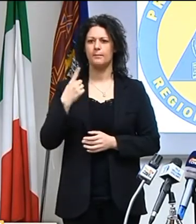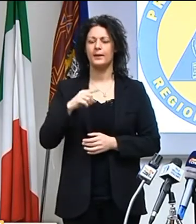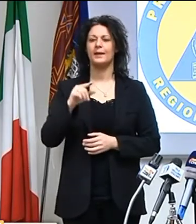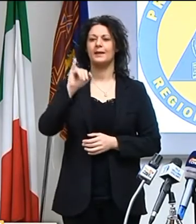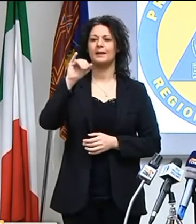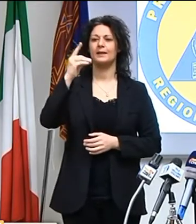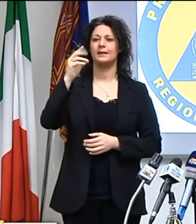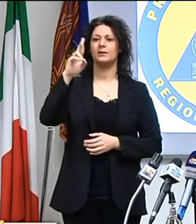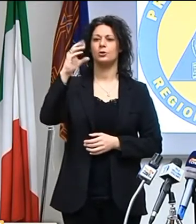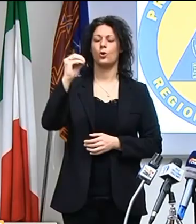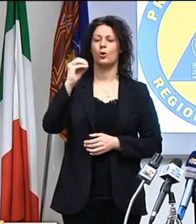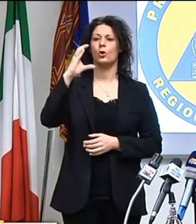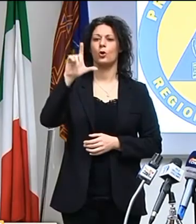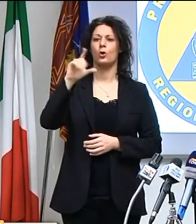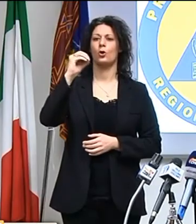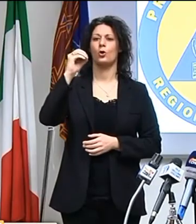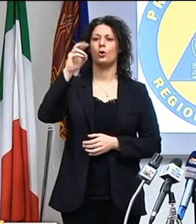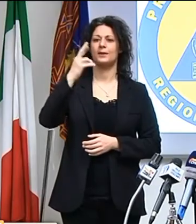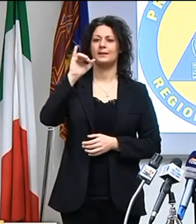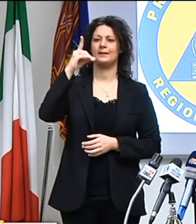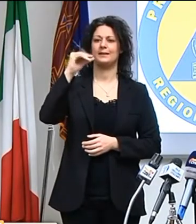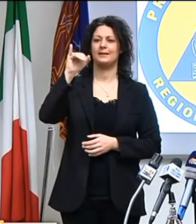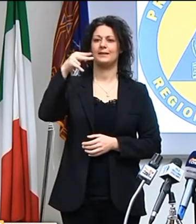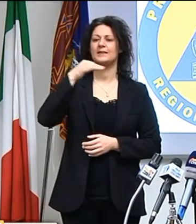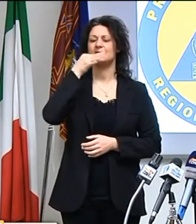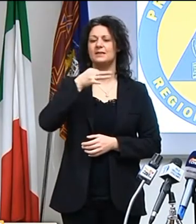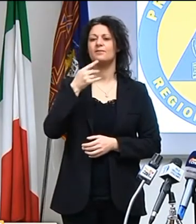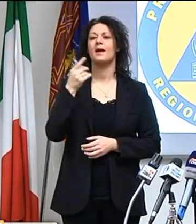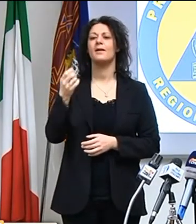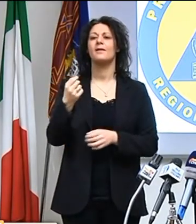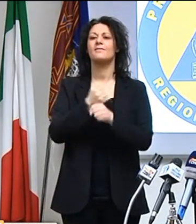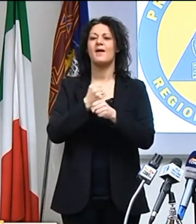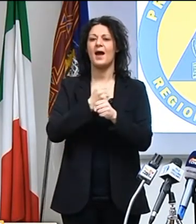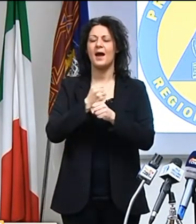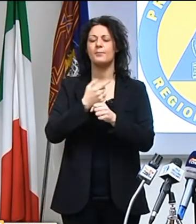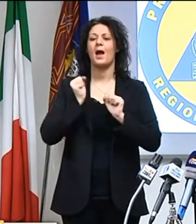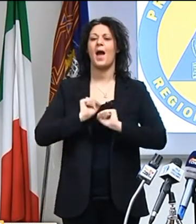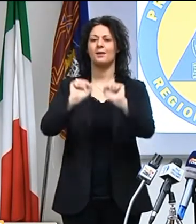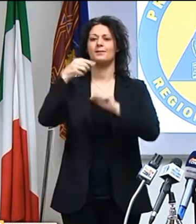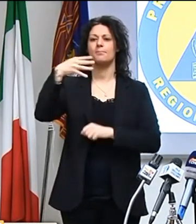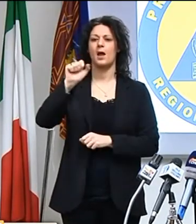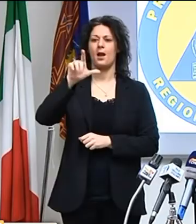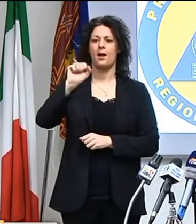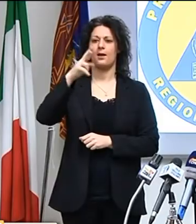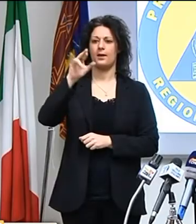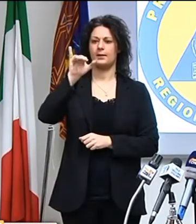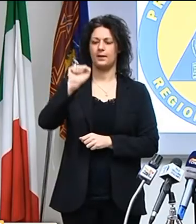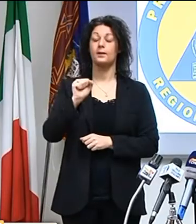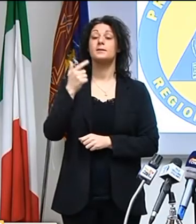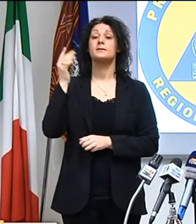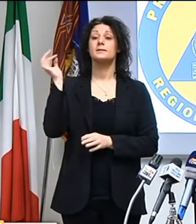idroclorochidina, insomma l'antimalarico, che se riusciamo a somministrarlo in